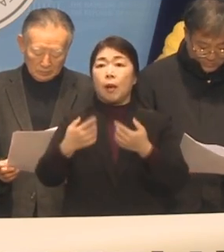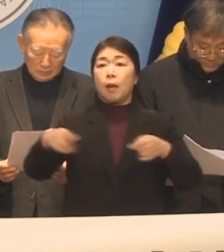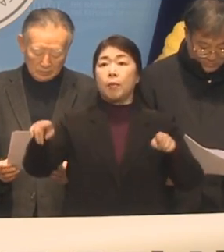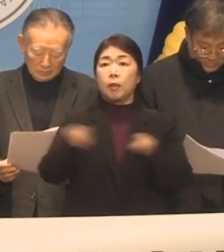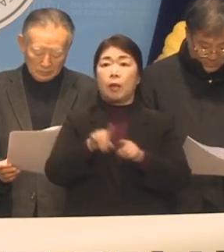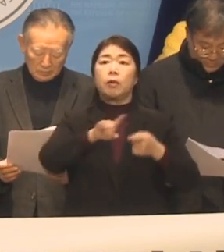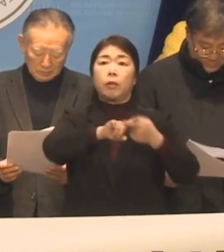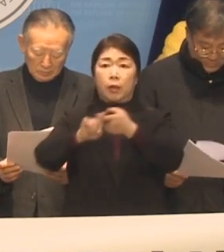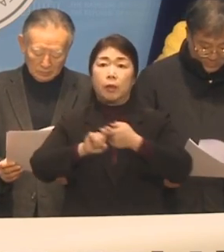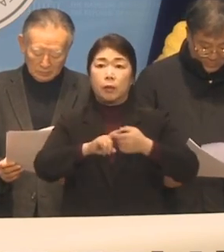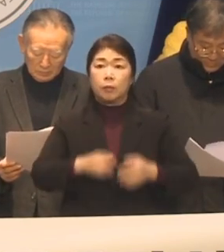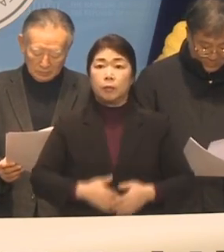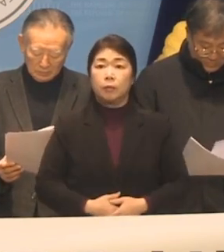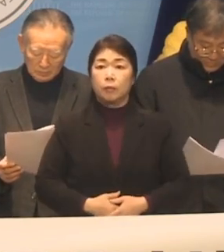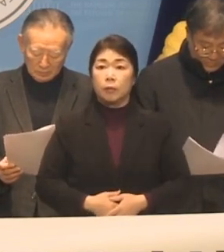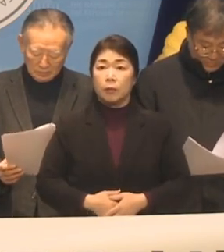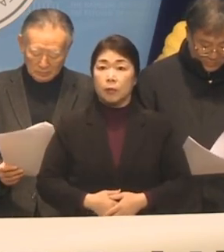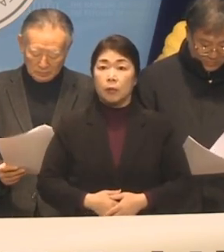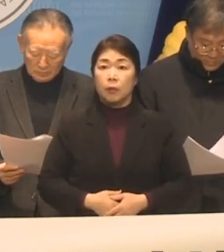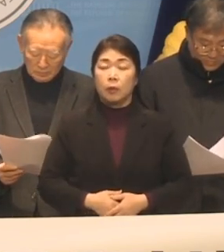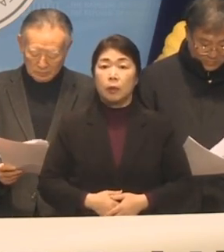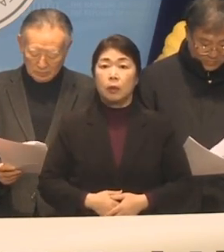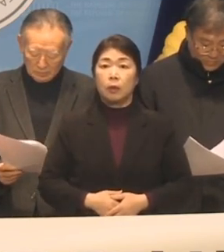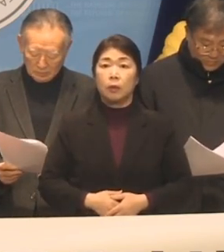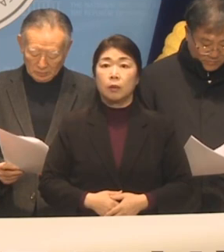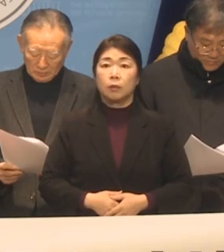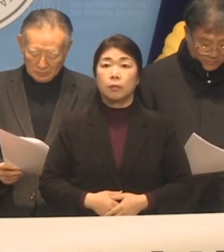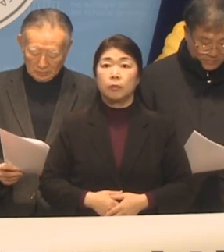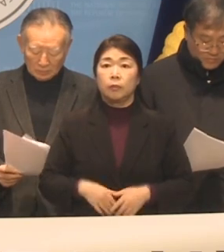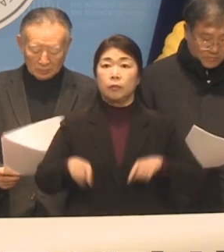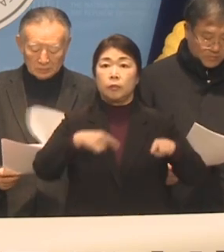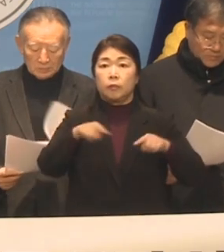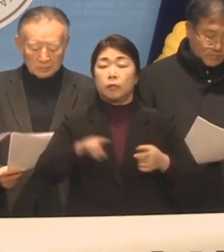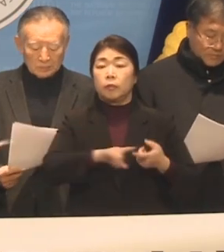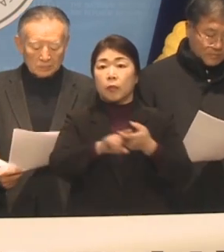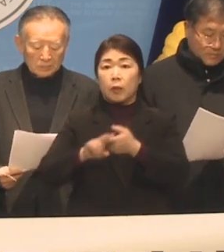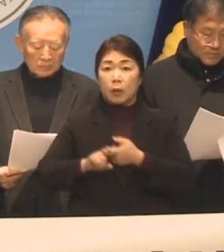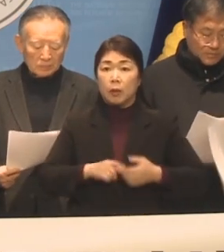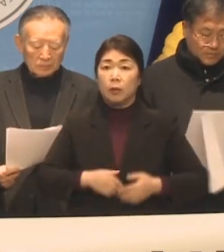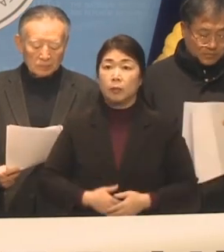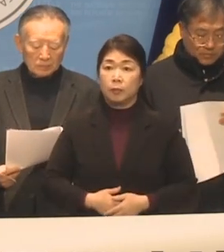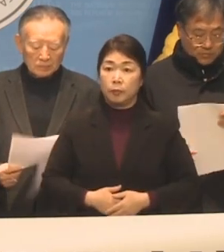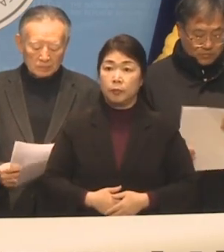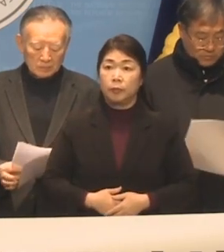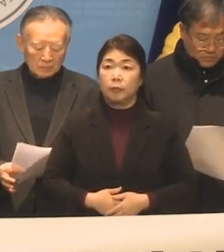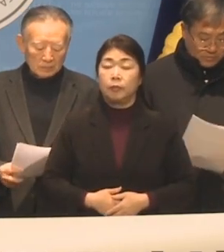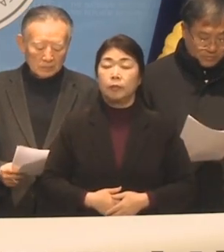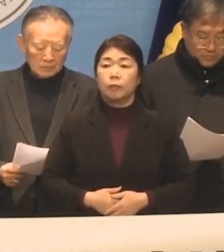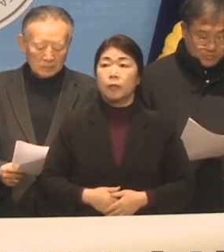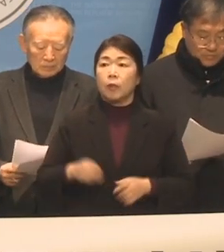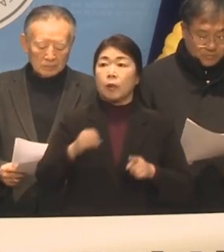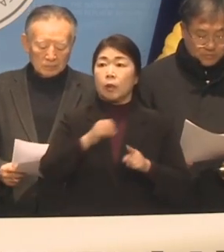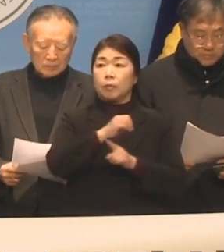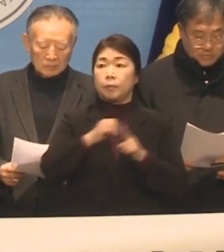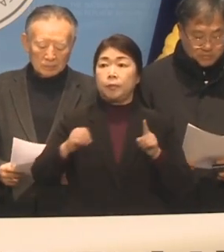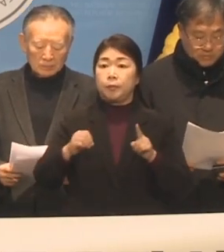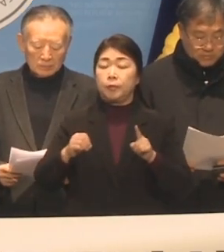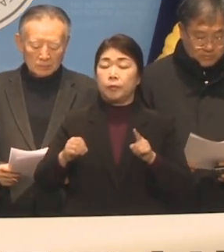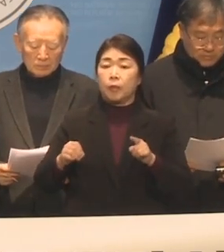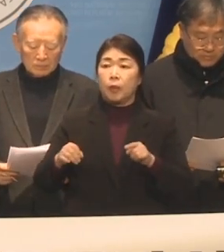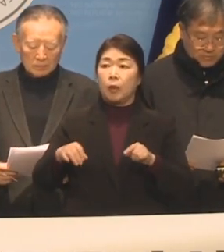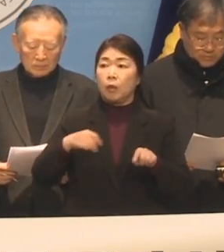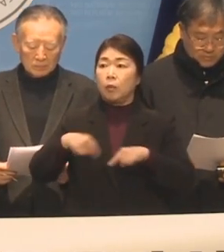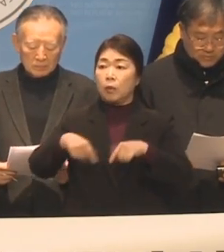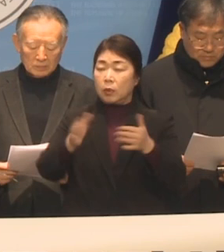가치연대와 정책연대에 기초해야 할 것이고, 거대 정당이 비례의석을 독과점하는 비례위성